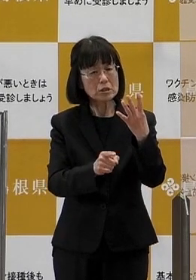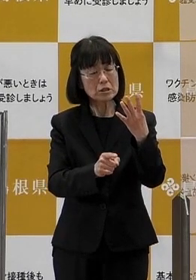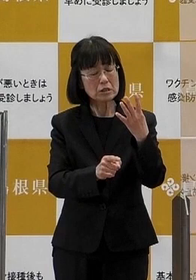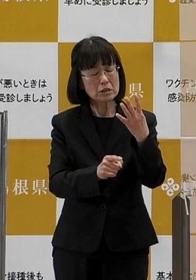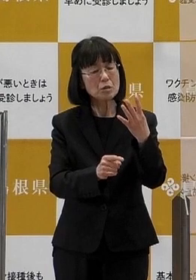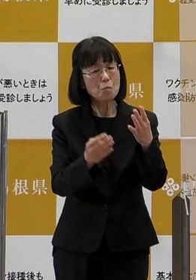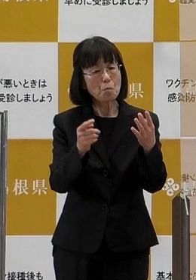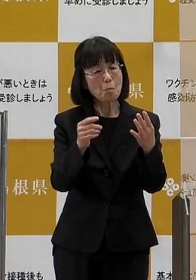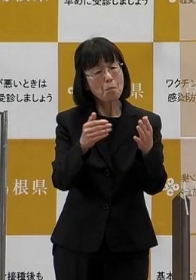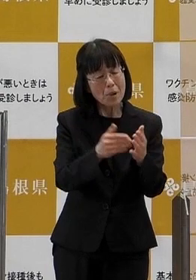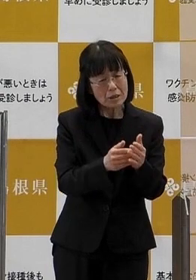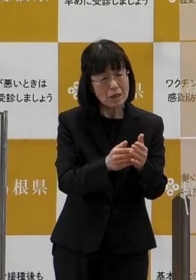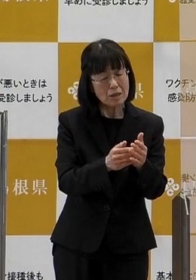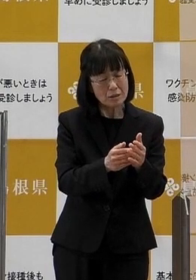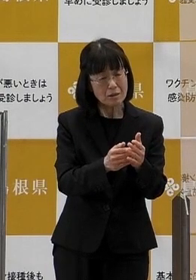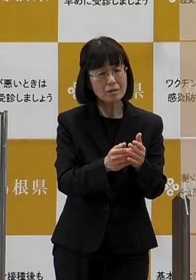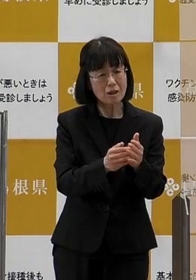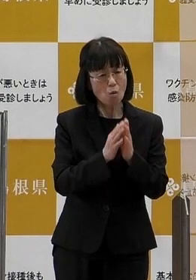況にあります。